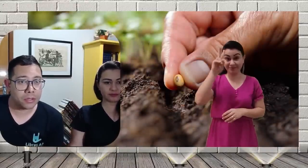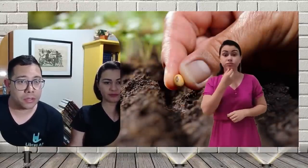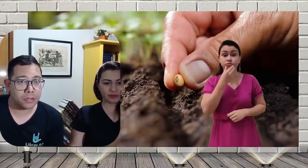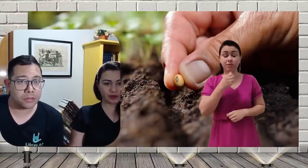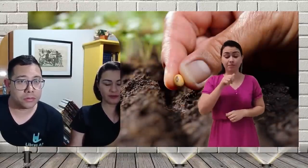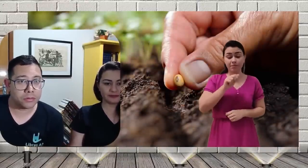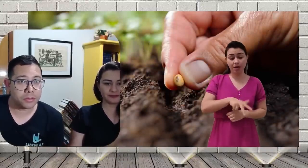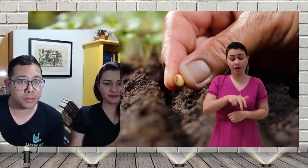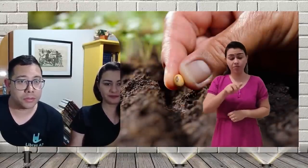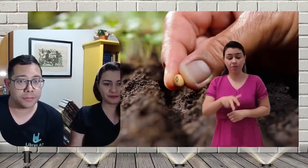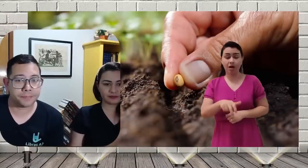Isso.